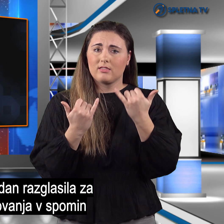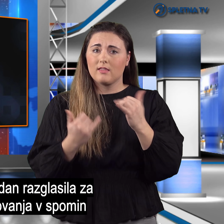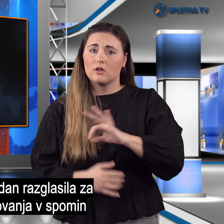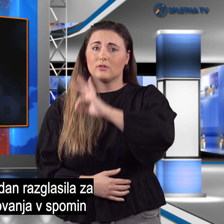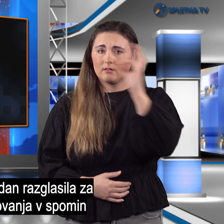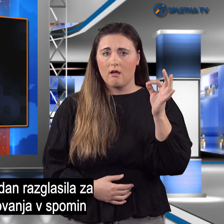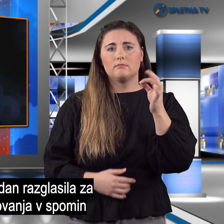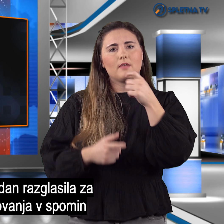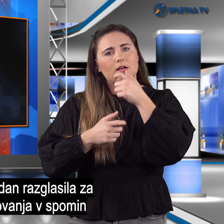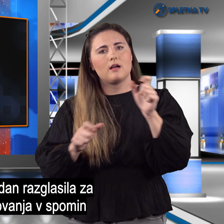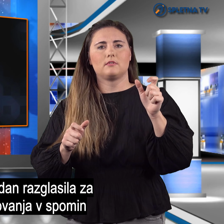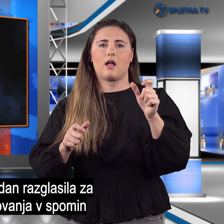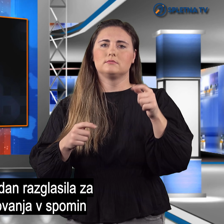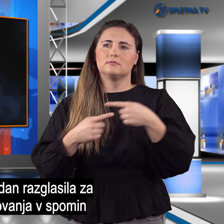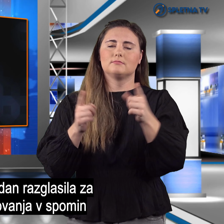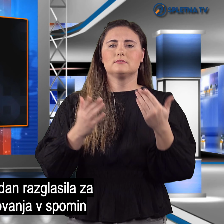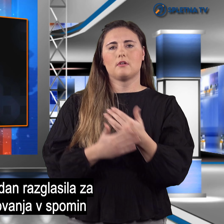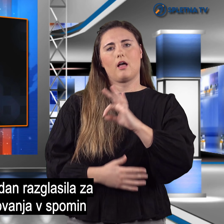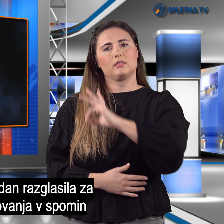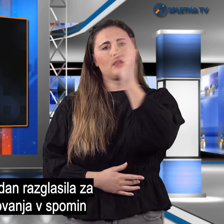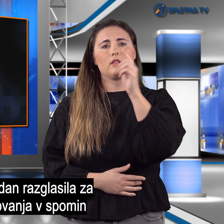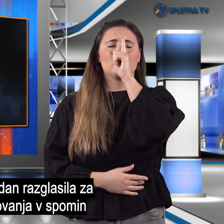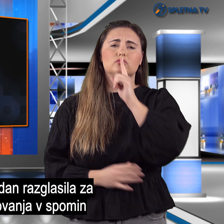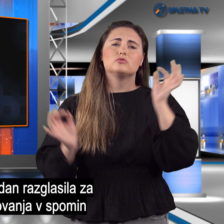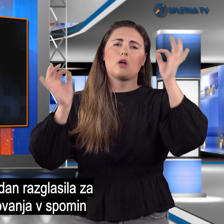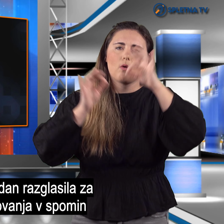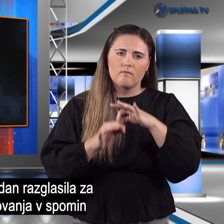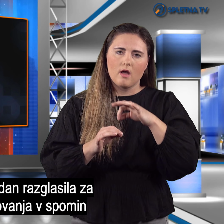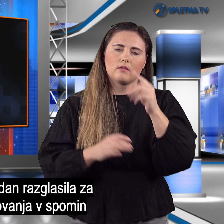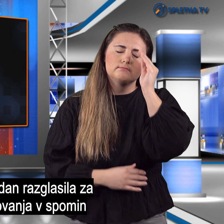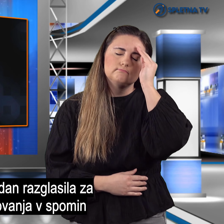žalovanja v spomin na žrtve tragične nesreče v premogovniku Velenje.